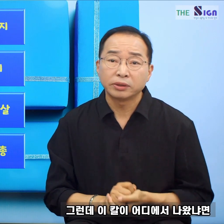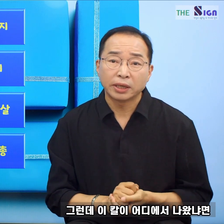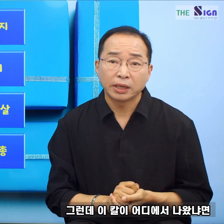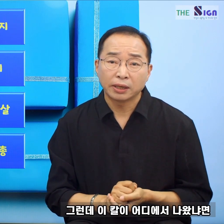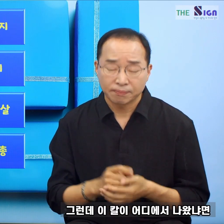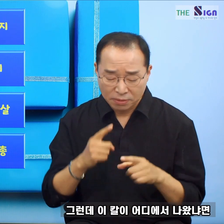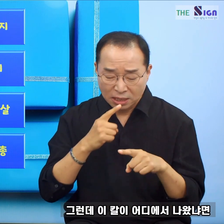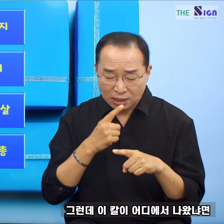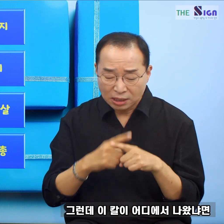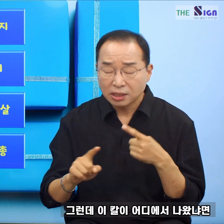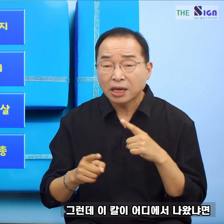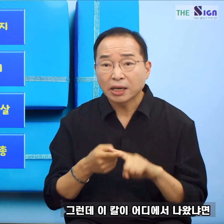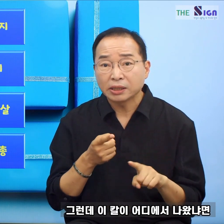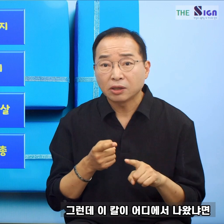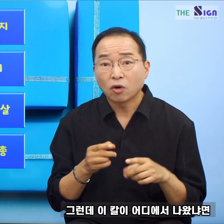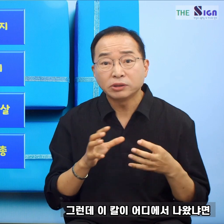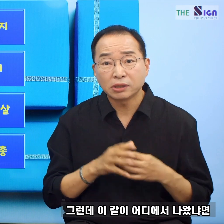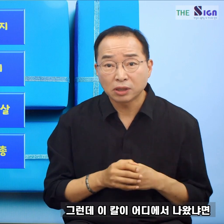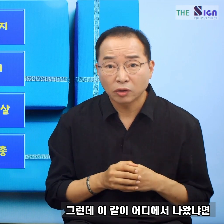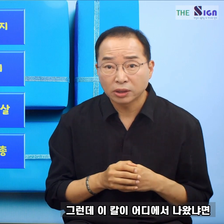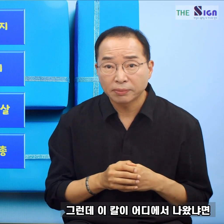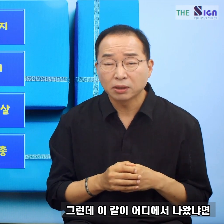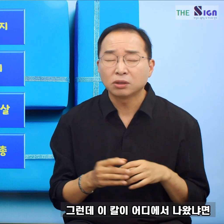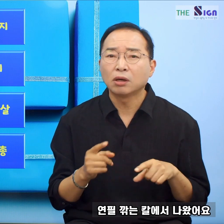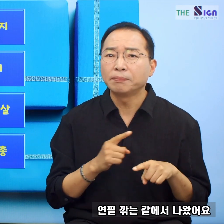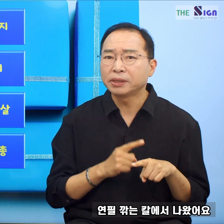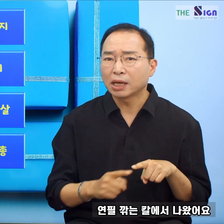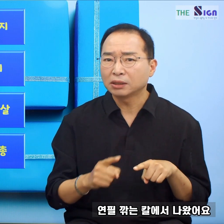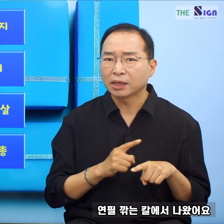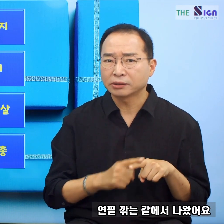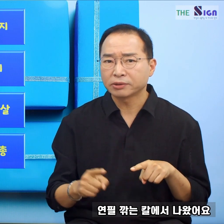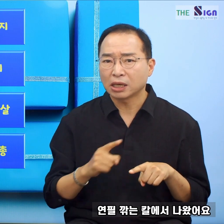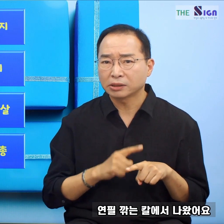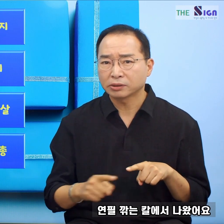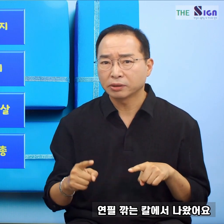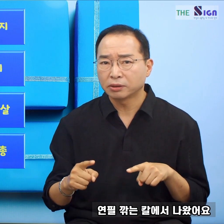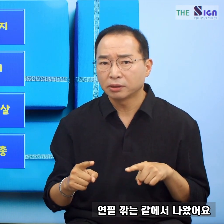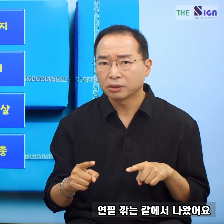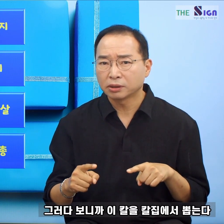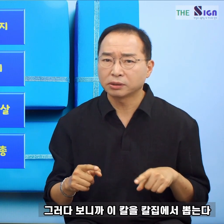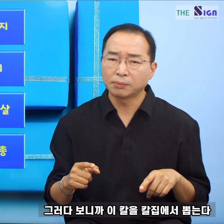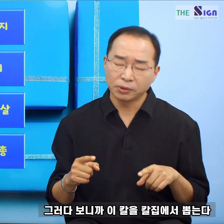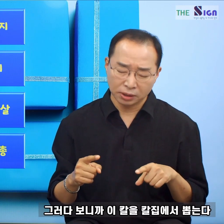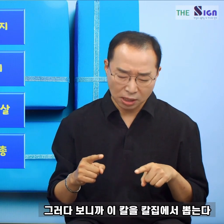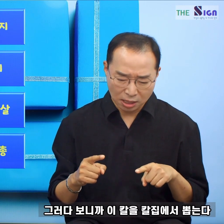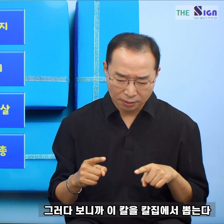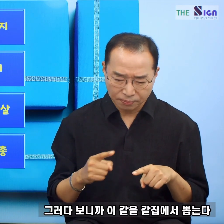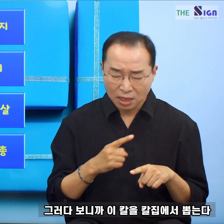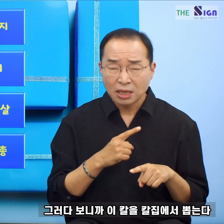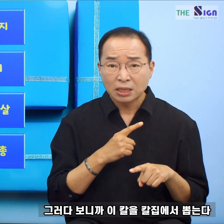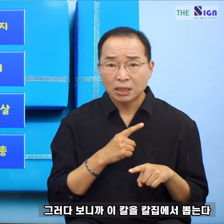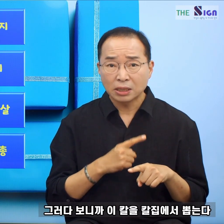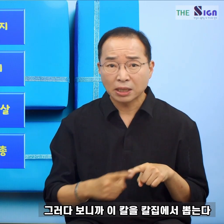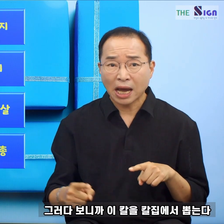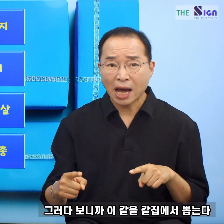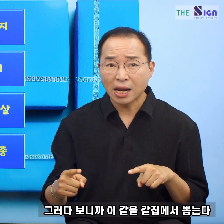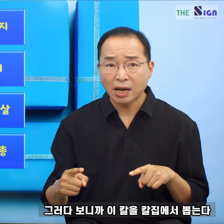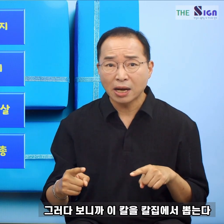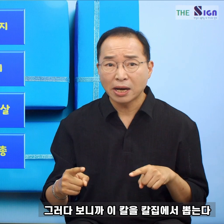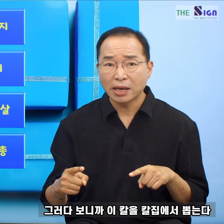그런데 이 칼이 어디에서 나왔냐면 연필 깎는 칼에서 나왔어요. 그러다 보니까 이